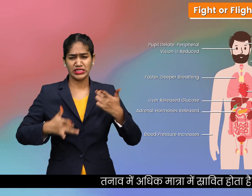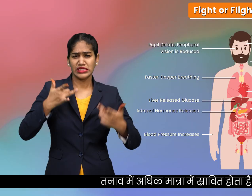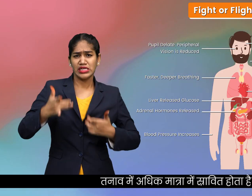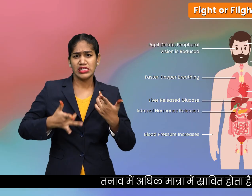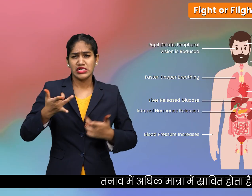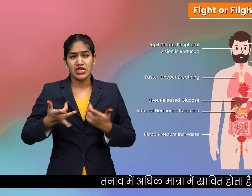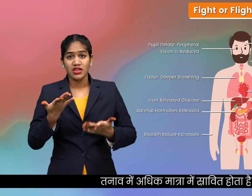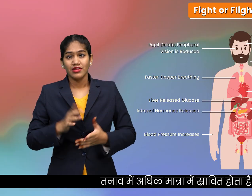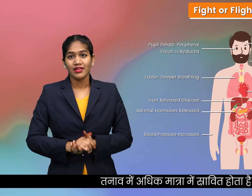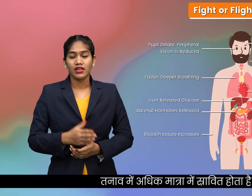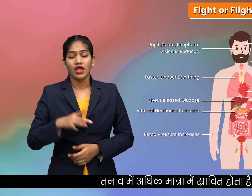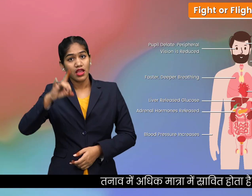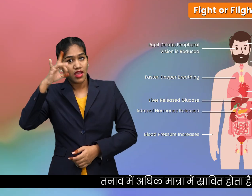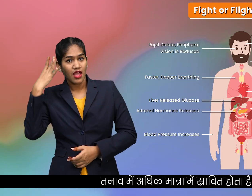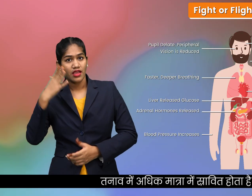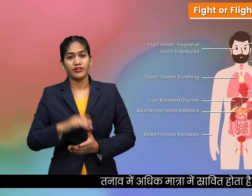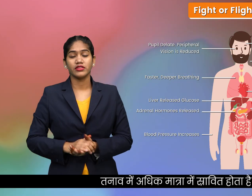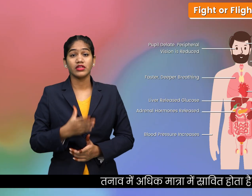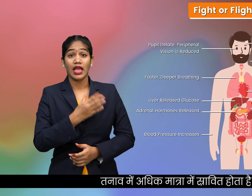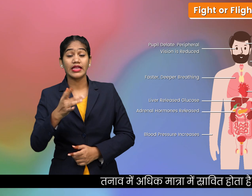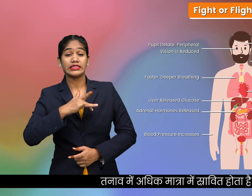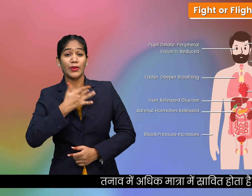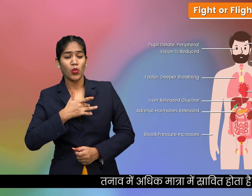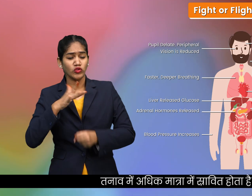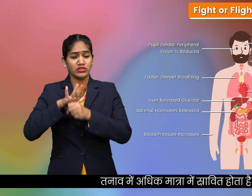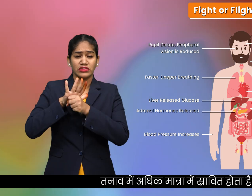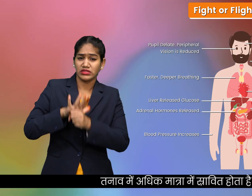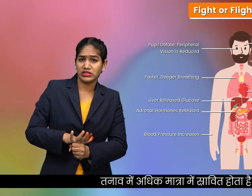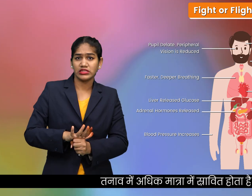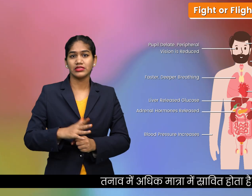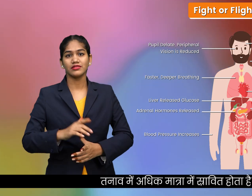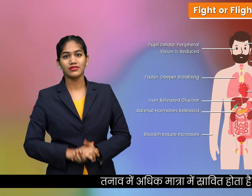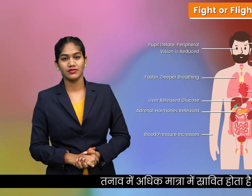में अधिक मात्रा में स्रावित होता है।